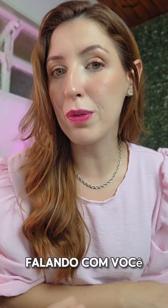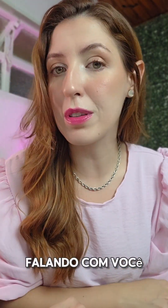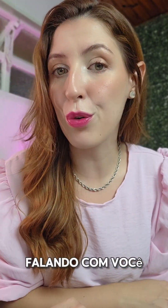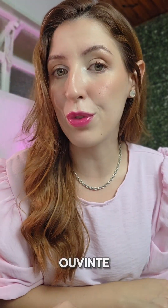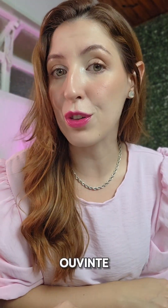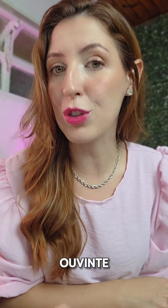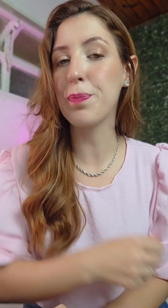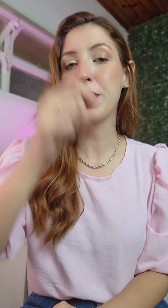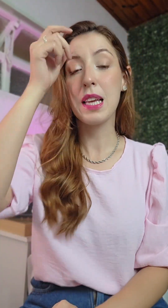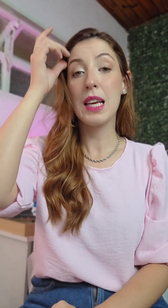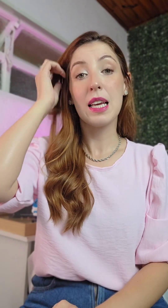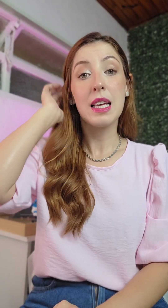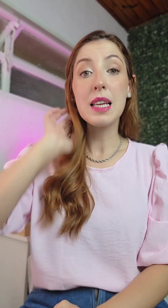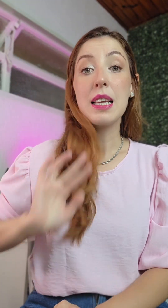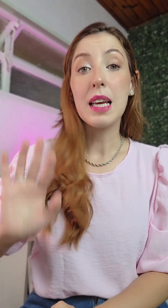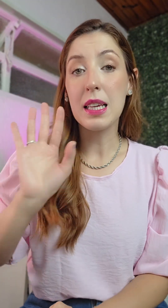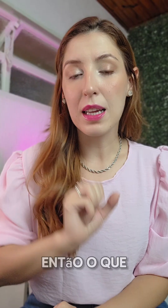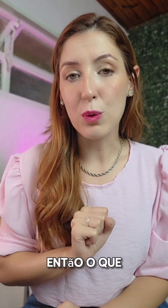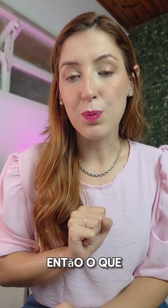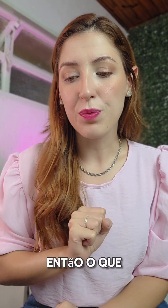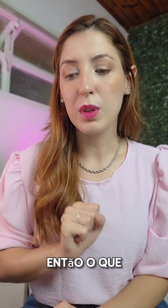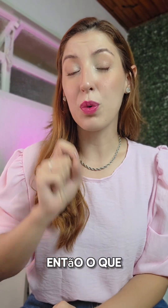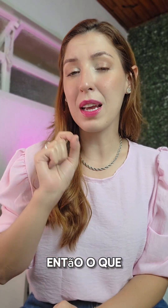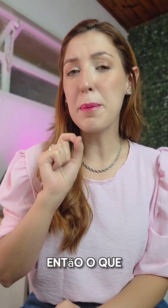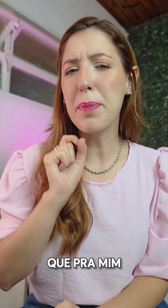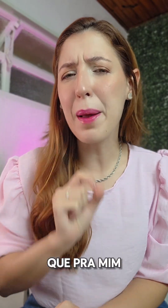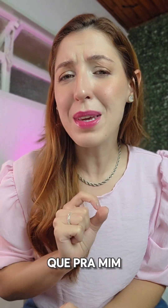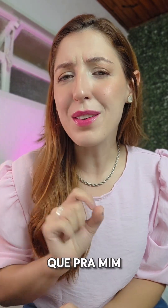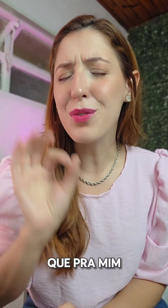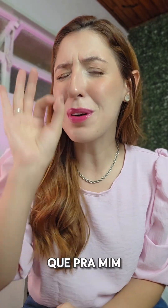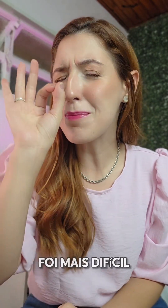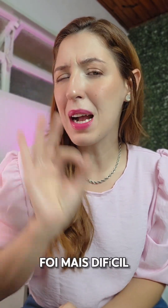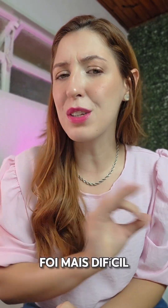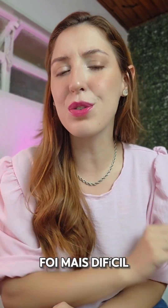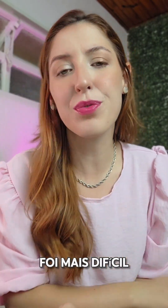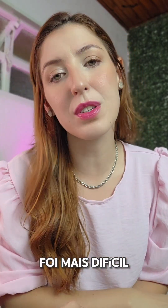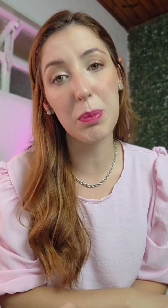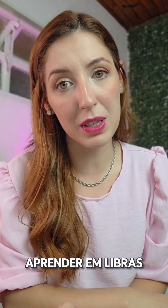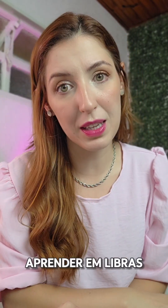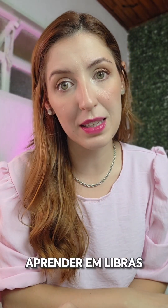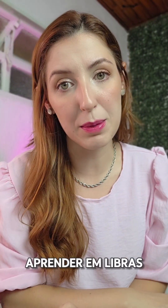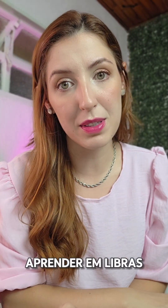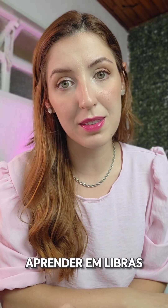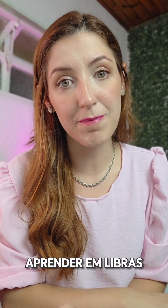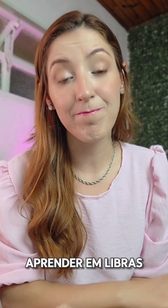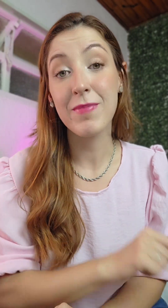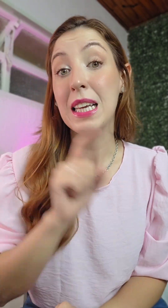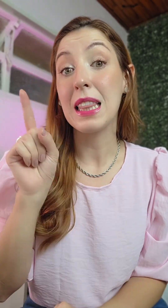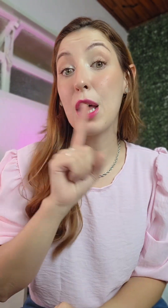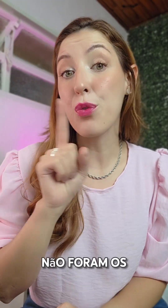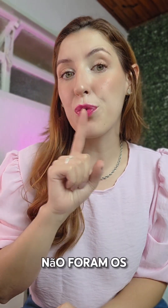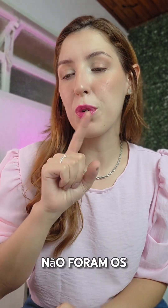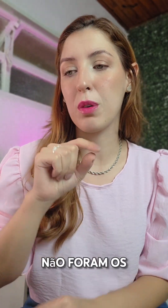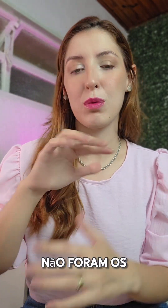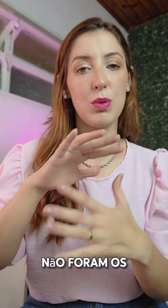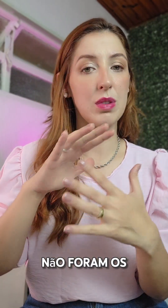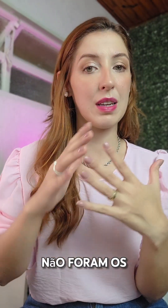você, ouvinte. Então, o que para mim foi mais difícil aprender em Libras? Não foram os